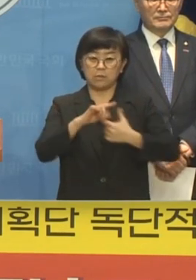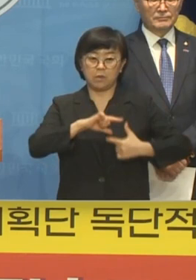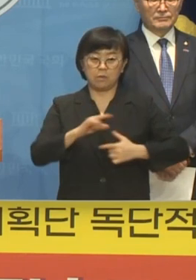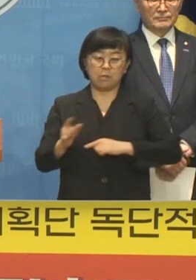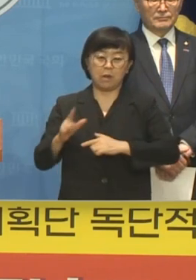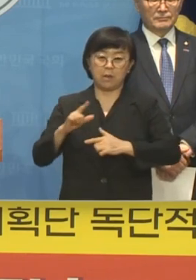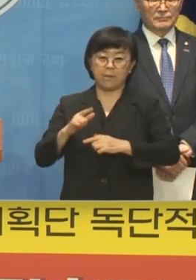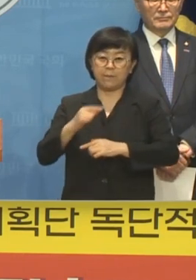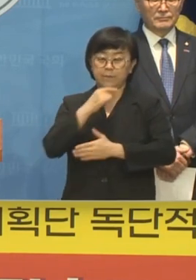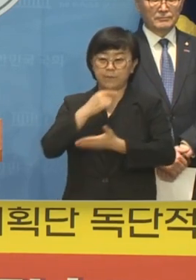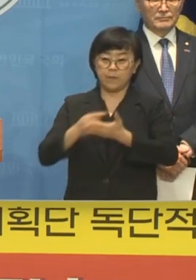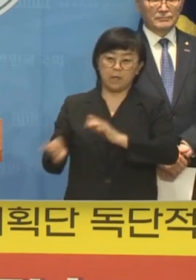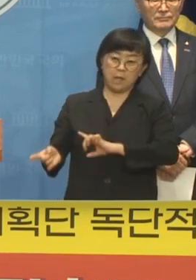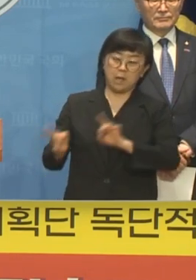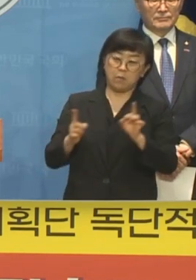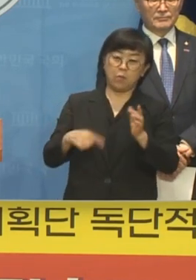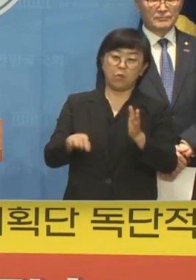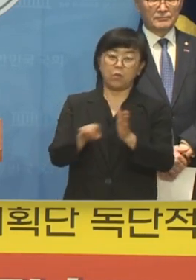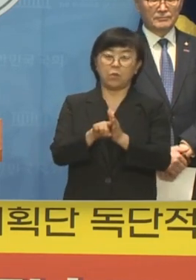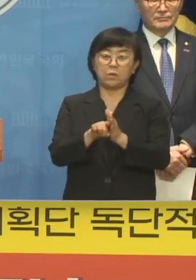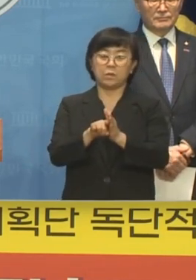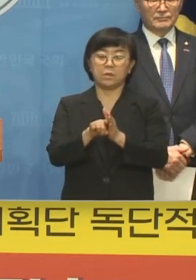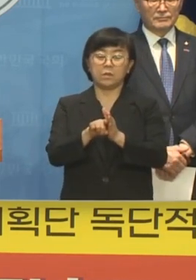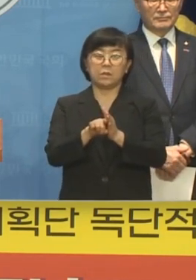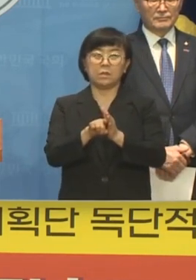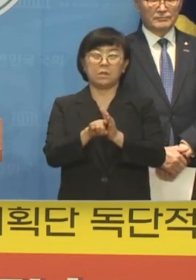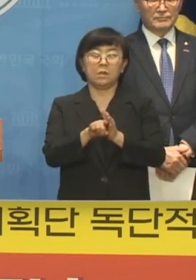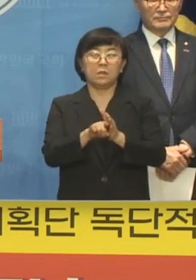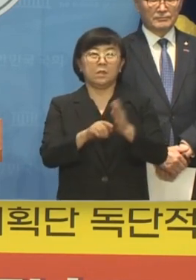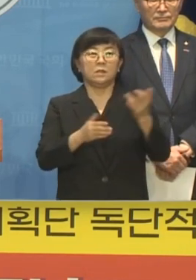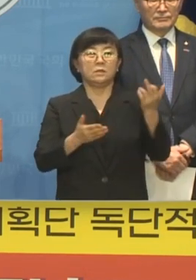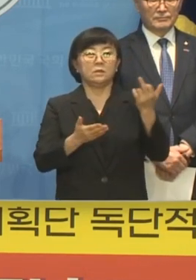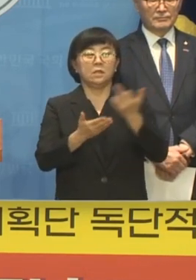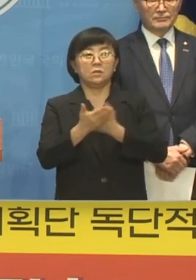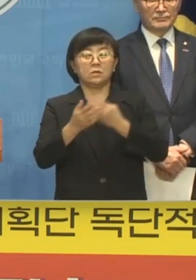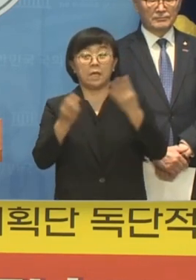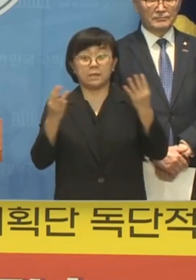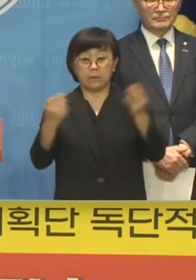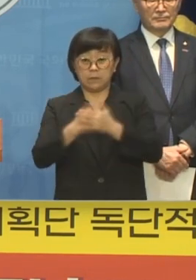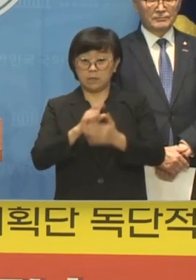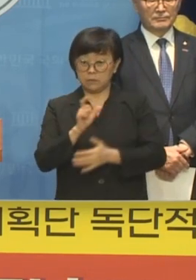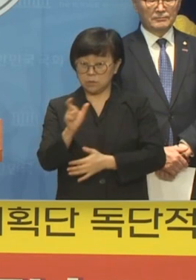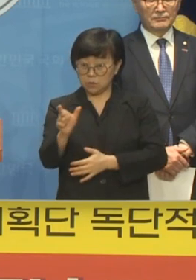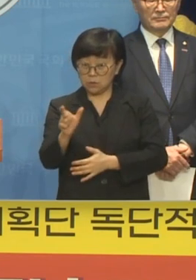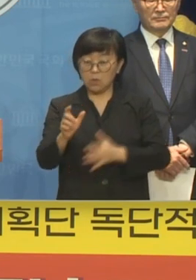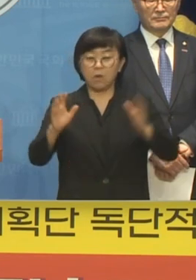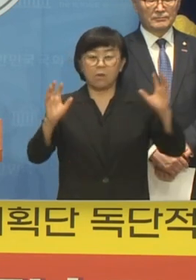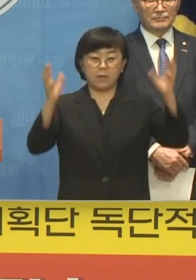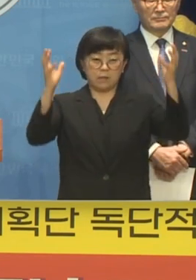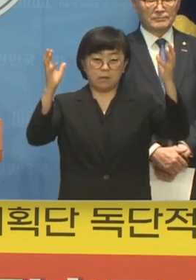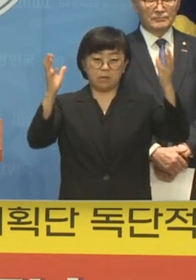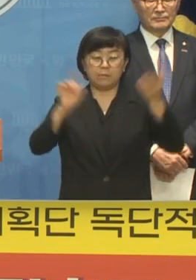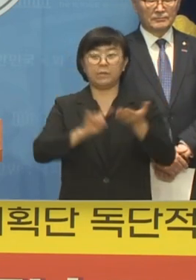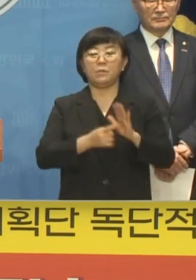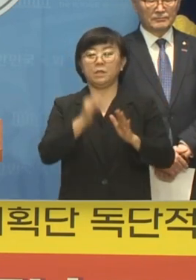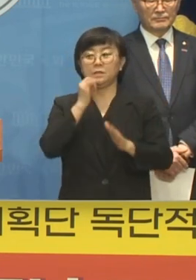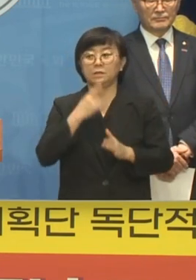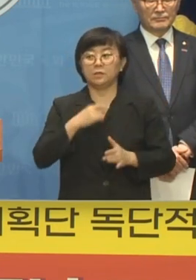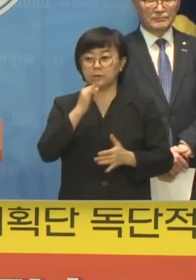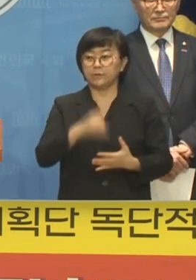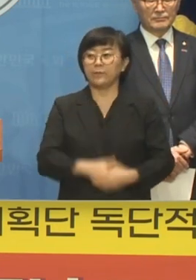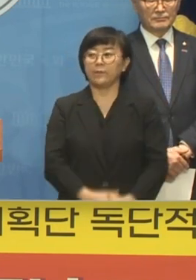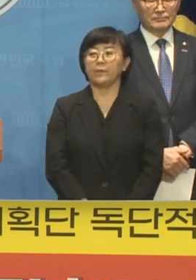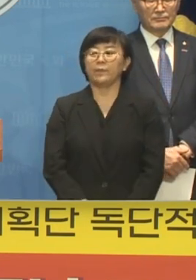회복이 이루어지기를 바라는 뜻을 모아서 우리 제주 4.3 범국민위원회 이름으로 환영 성명서를 발표한 바가